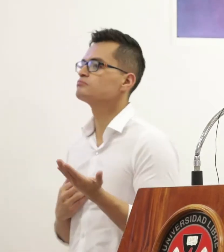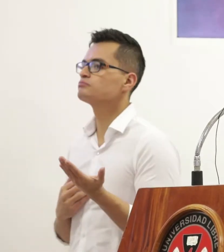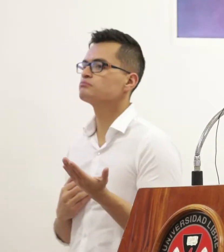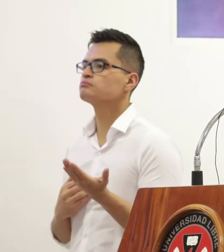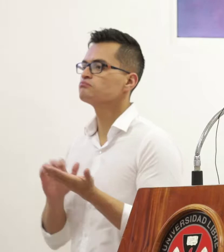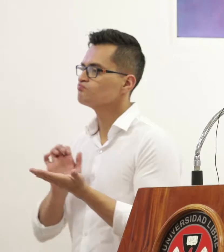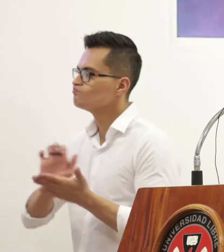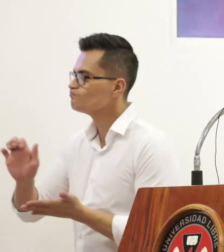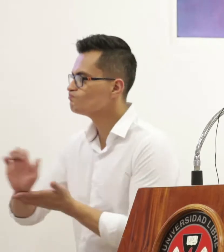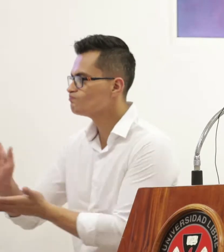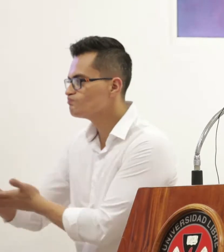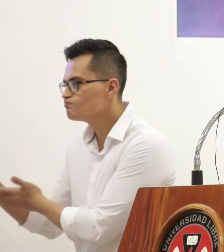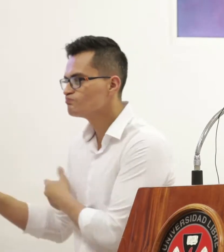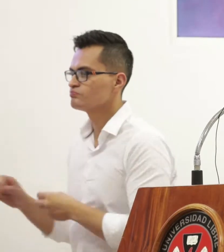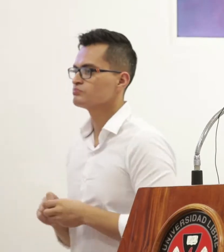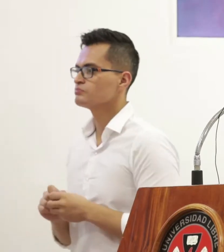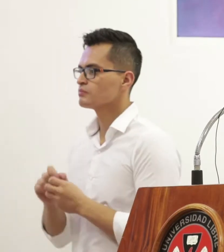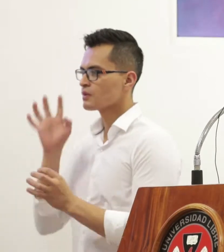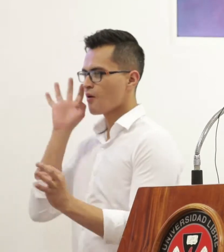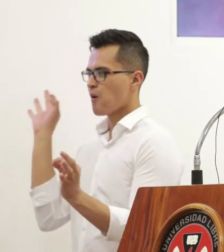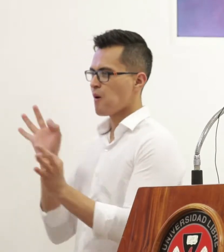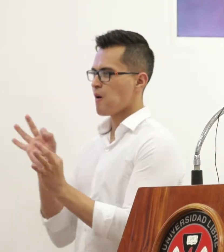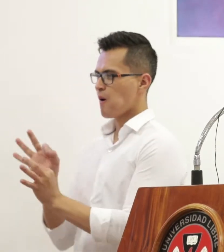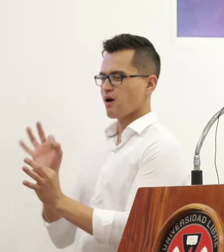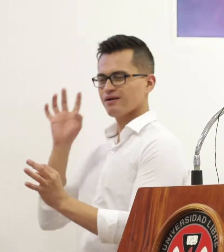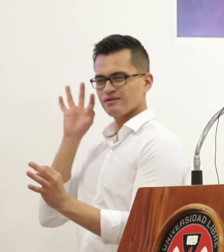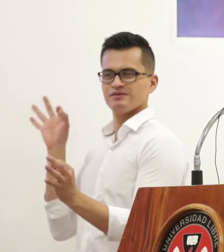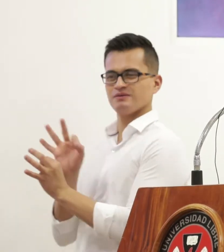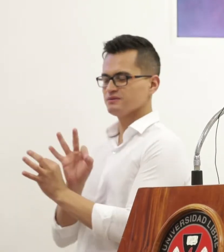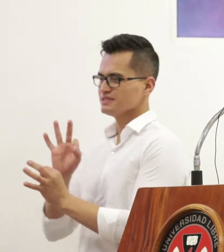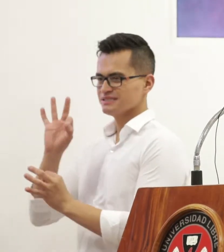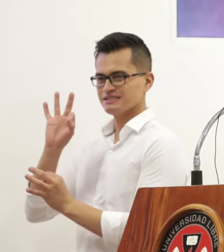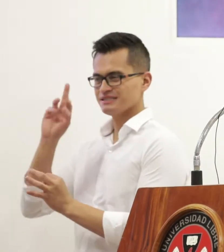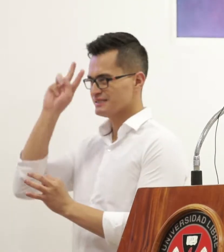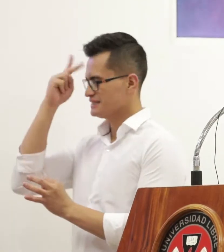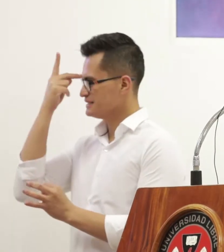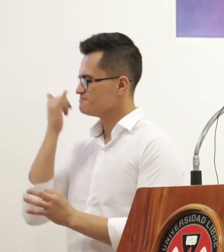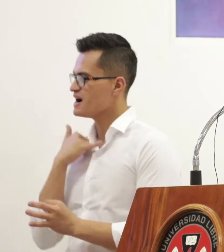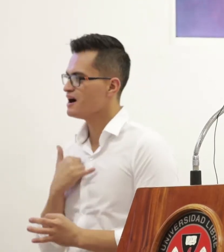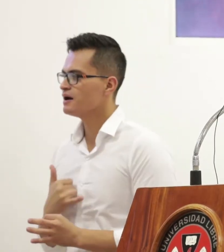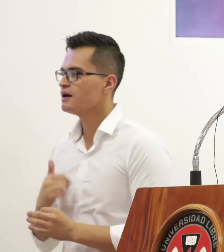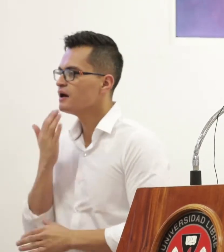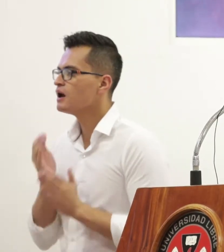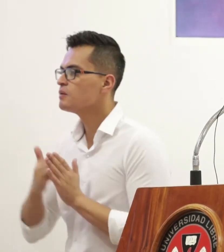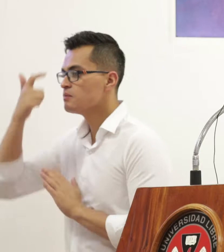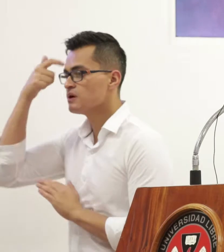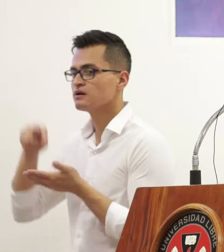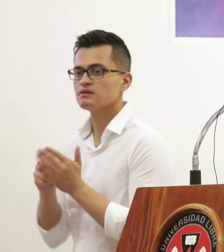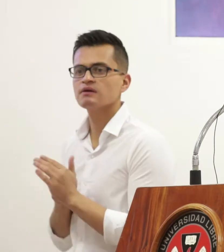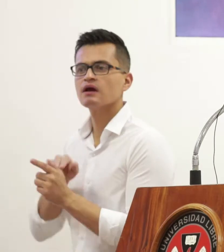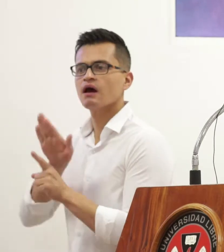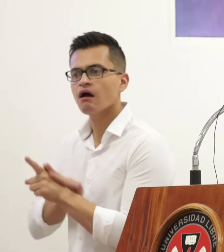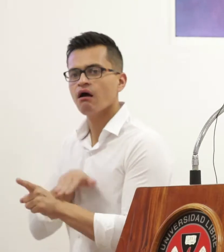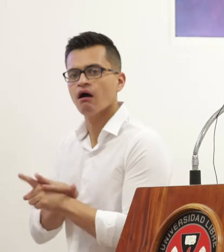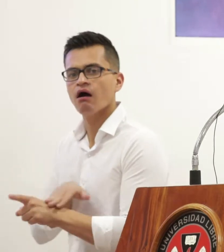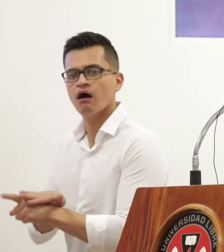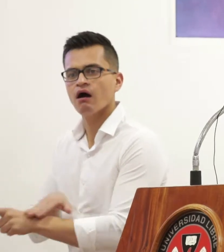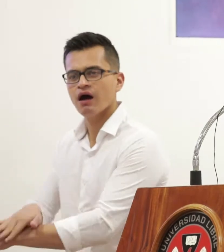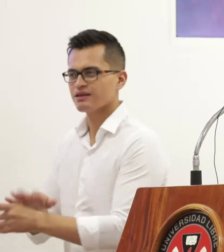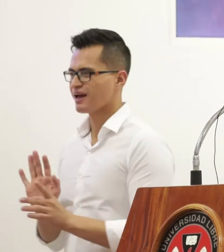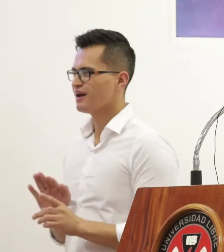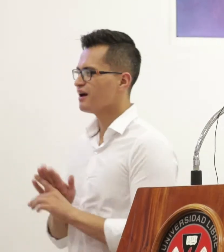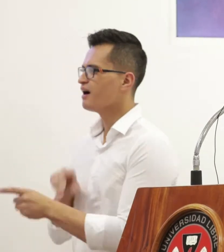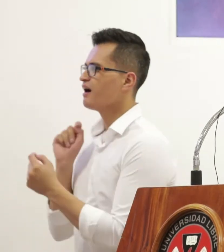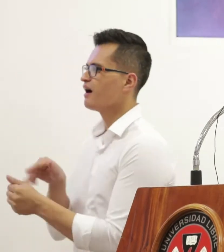inatención y enfoques equivocados, que esto ha sido muy importante, ese enfoque asistencialista del Estado, que se